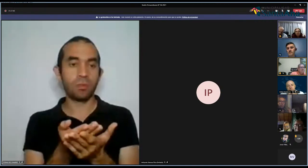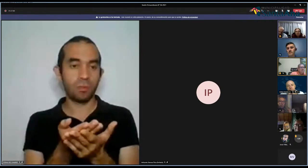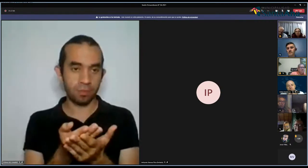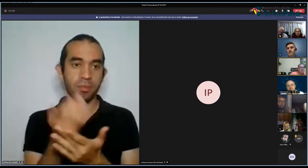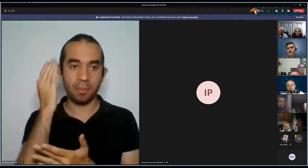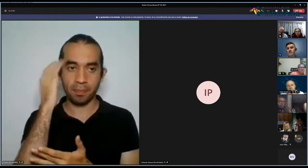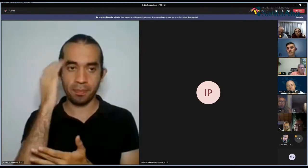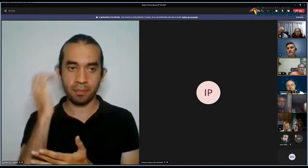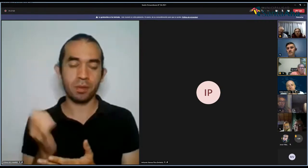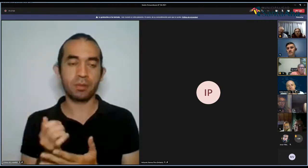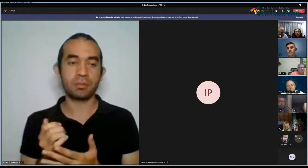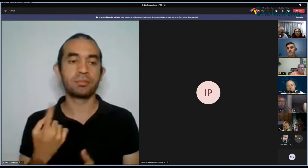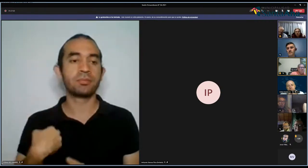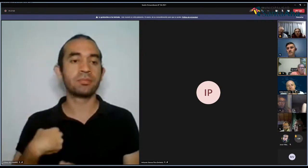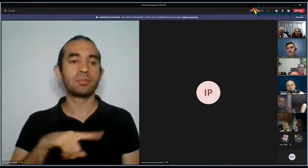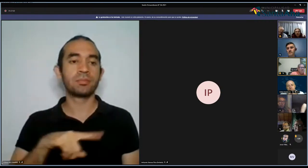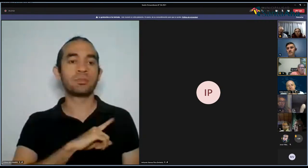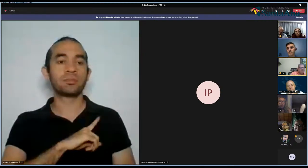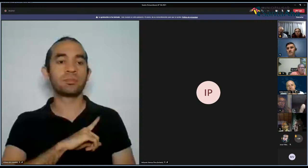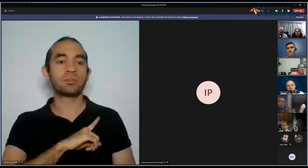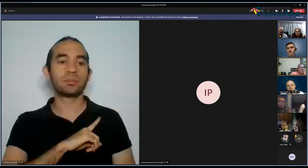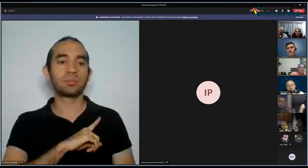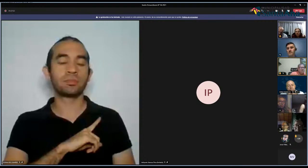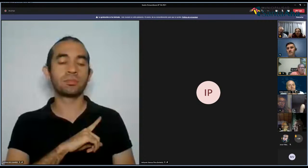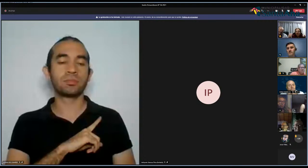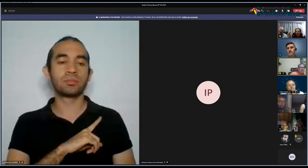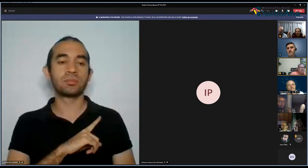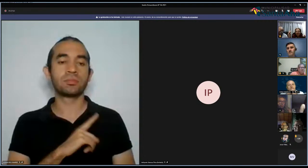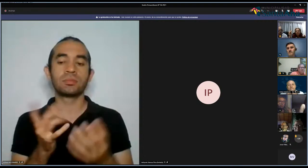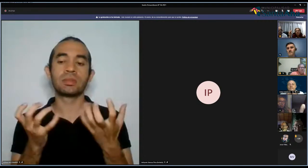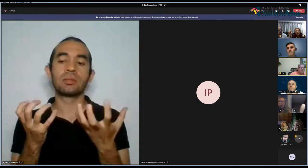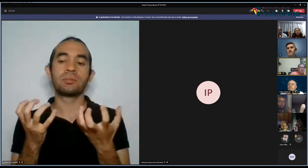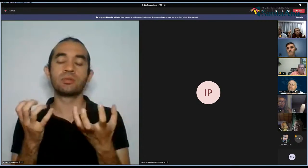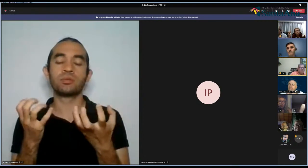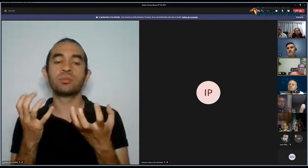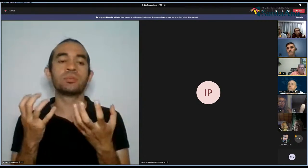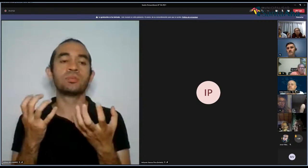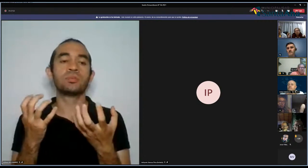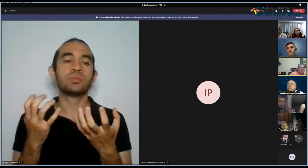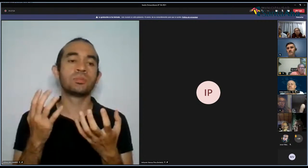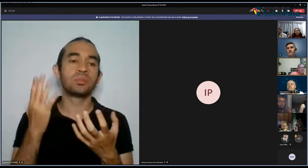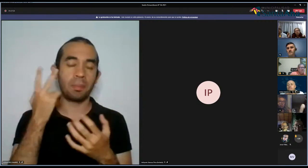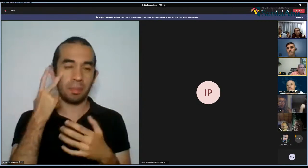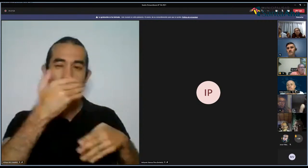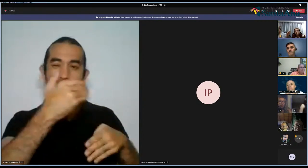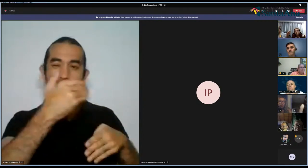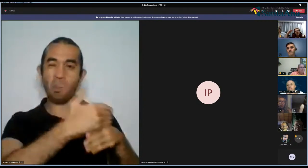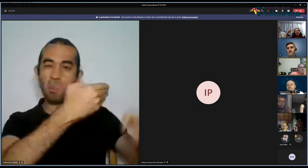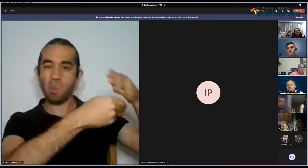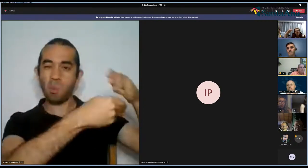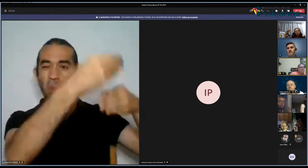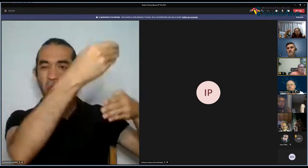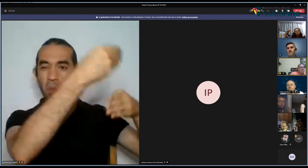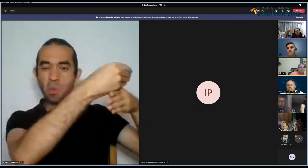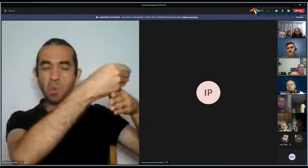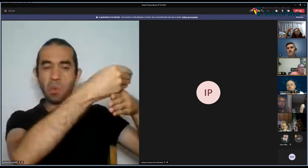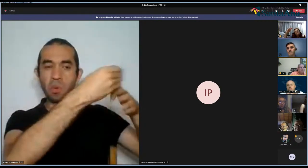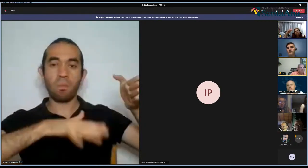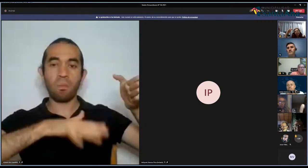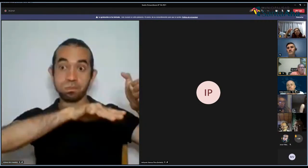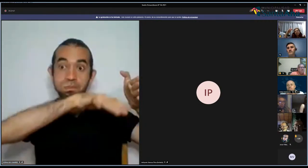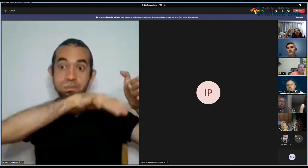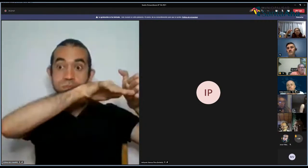nosotros lo que queríamos porque te del muro que ustedes vieron que se llena hasta 22